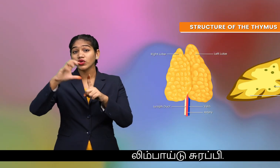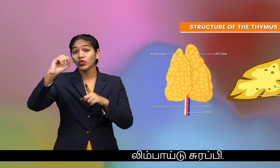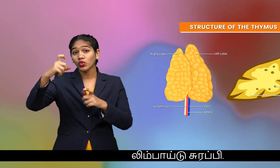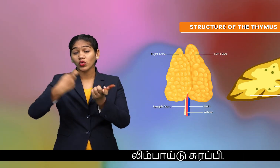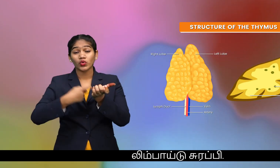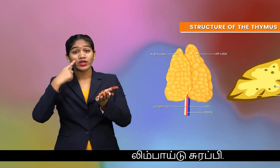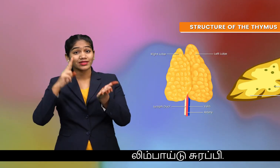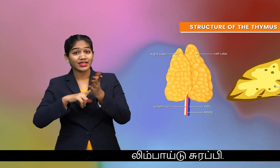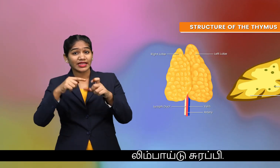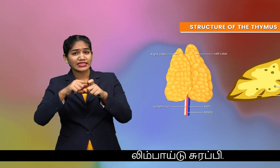லிம்பாய்டு சுரப்பி.